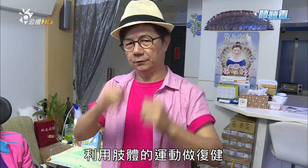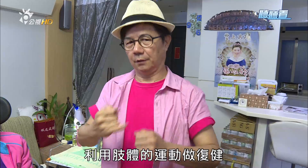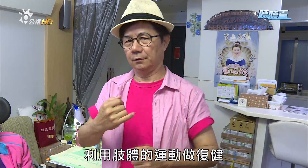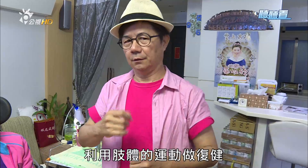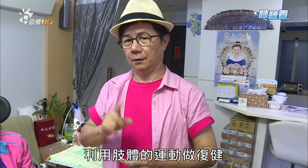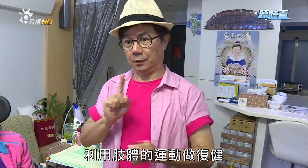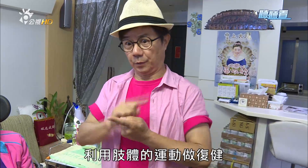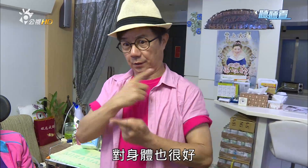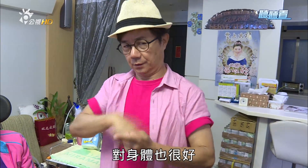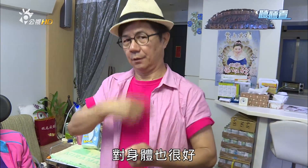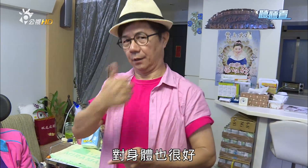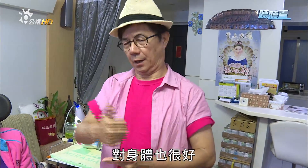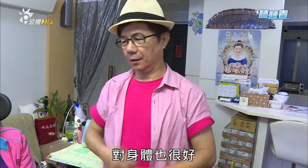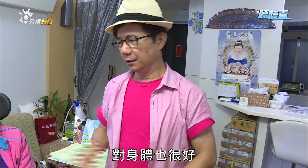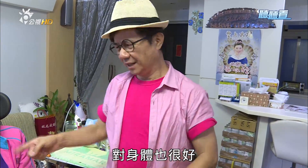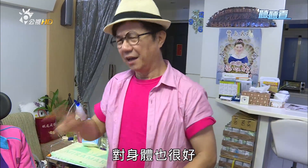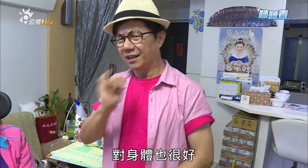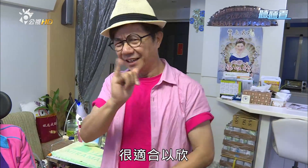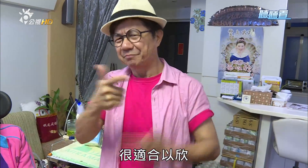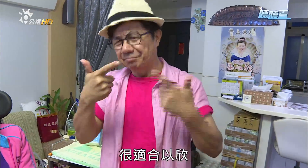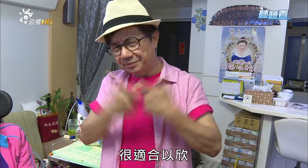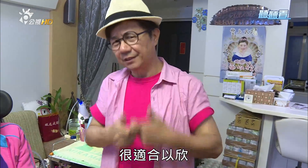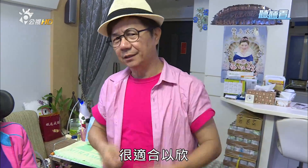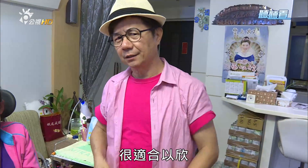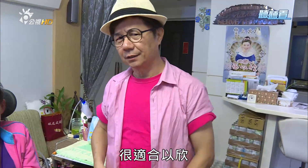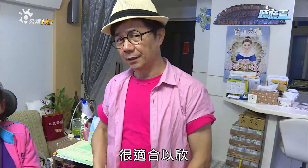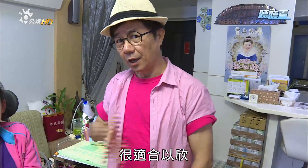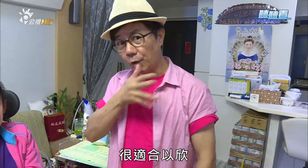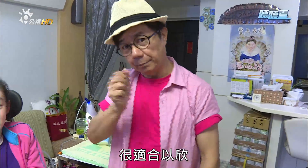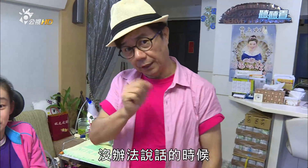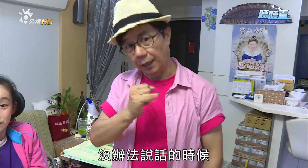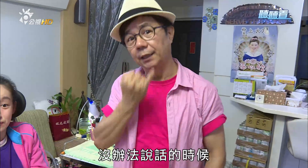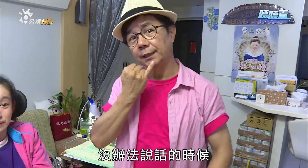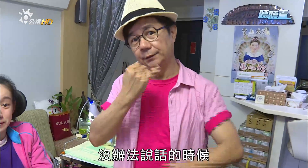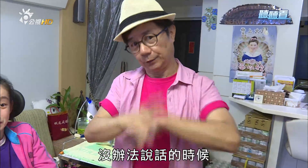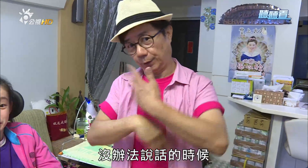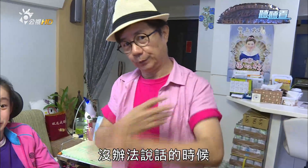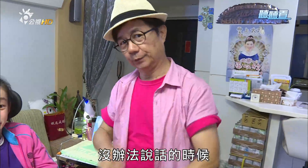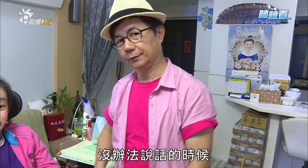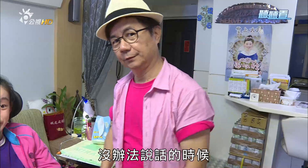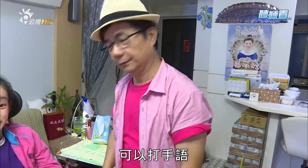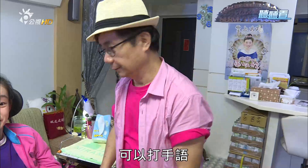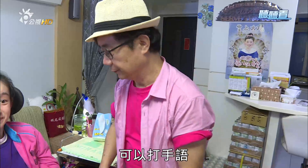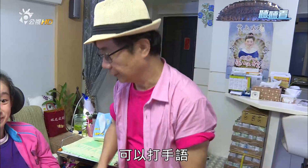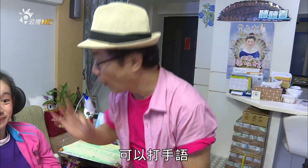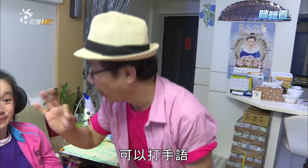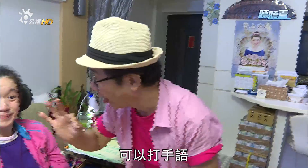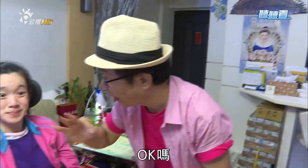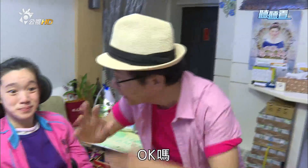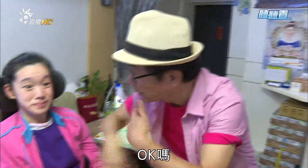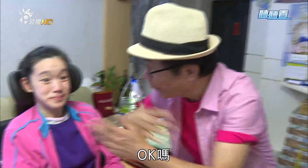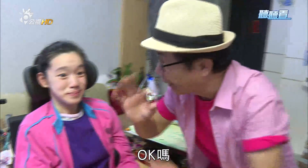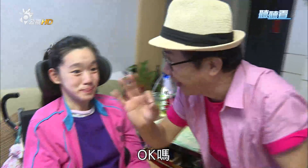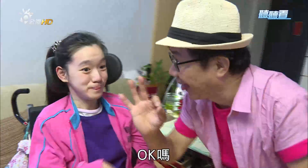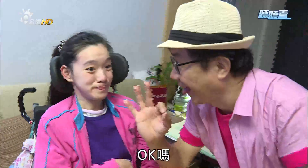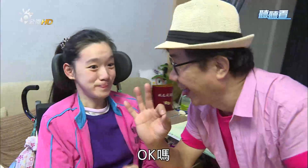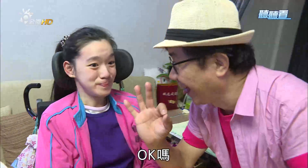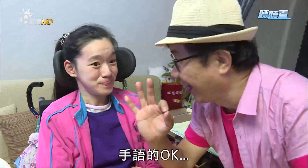复健对身体也很好，很适合乙欣啊。没办法说话的时候可以打手语， OK 吗？手